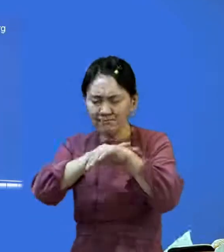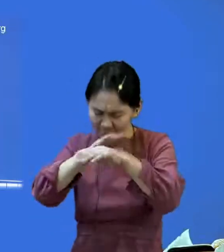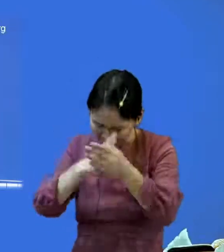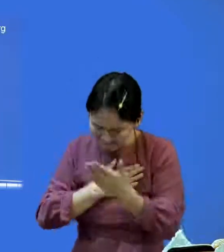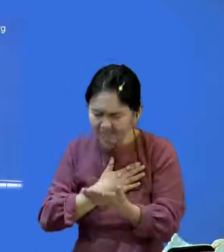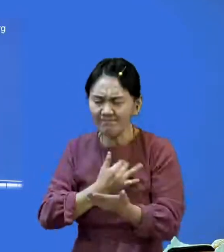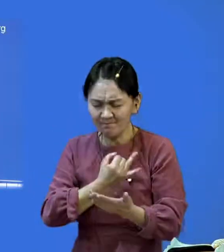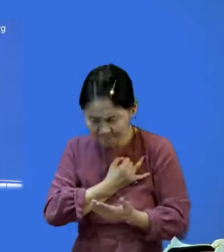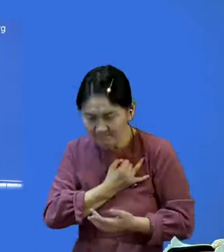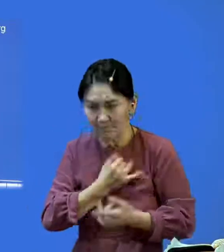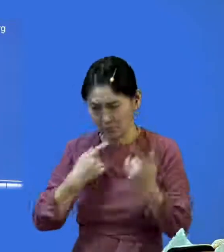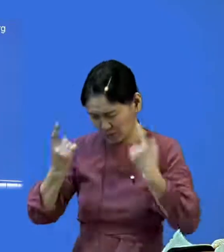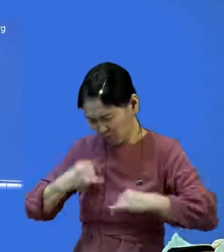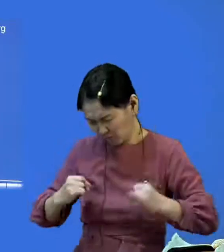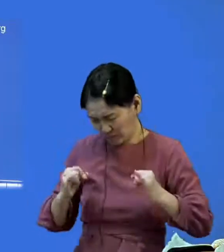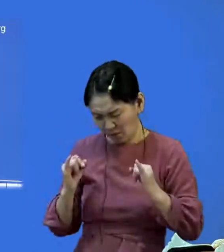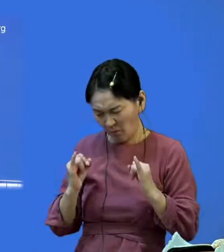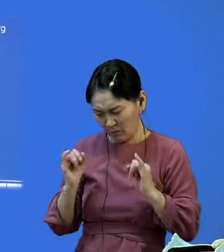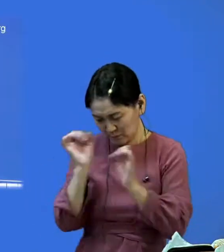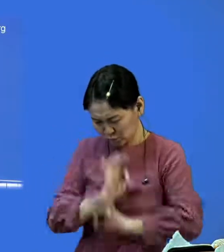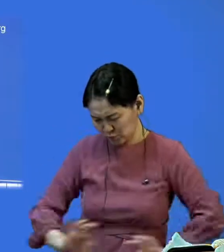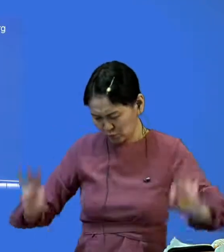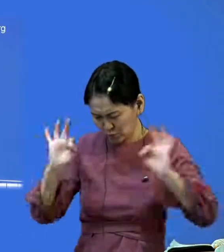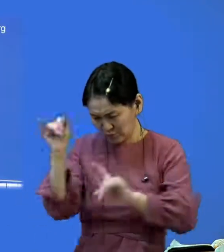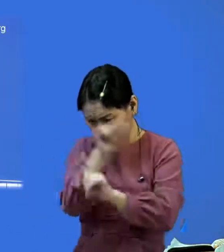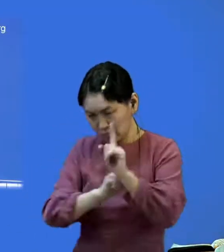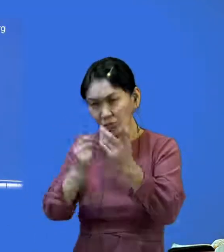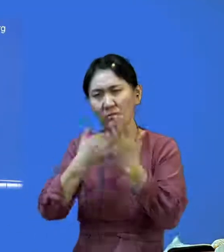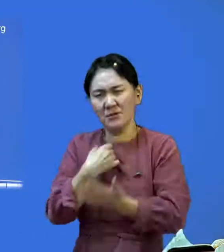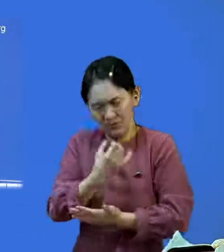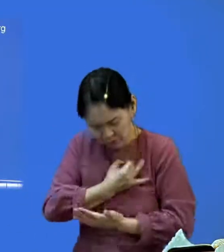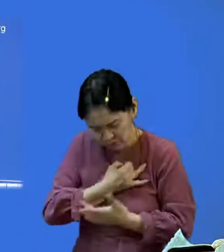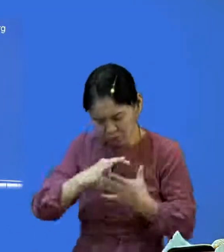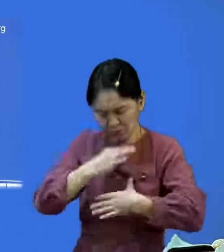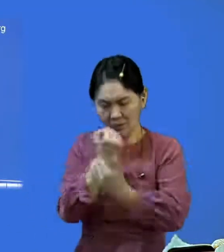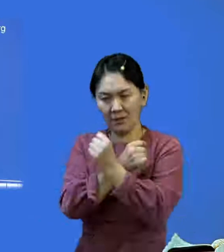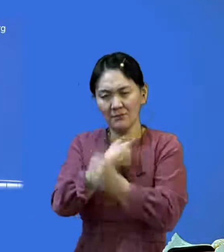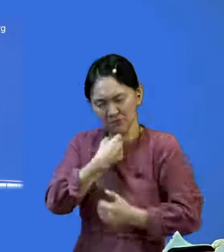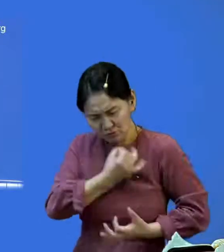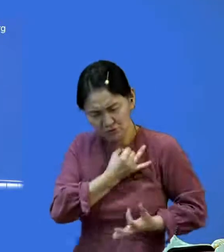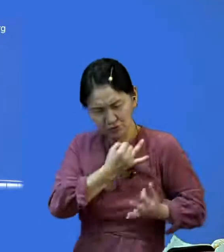тулгсан гэдэгт итгэж байна, миний мөсөнсийг аварсан гэдэгт итгэж байна. Гайхалтай байгаа юм дээ.